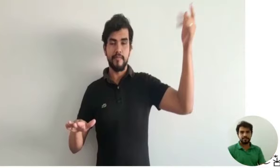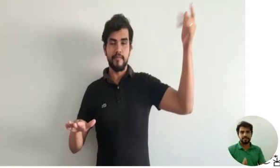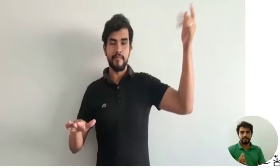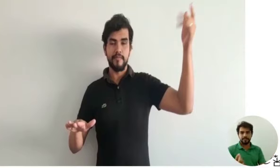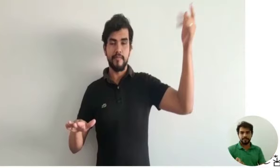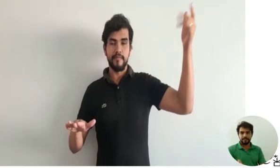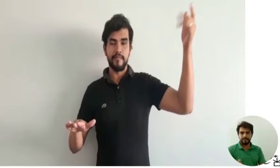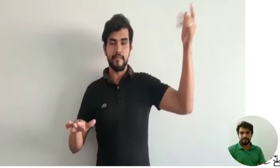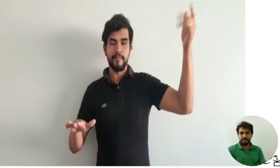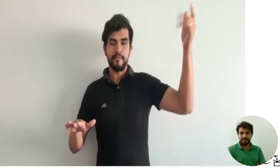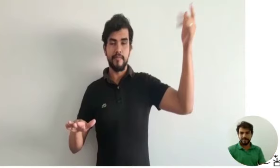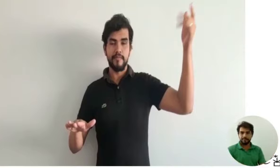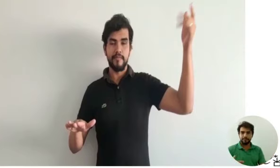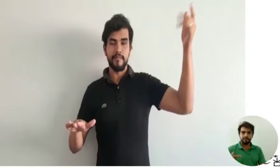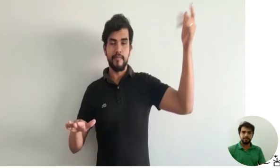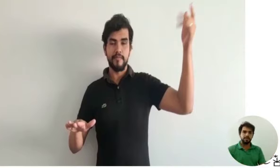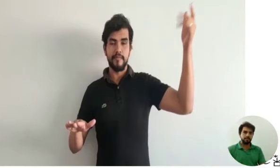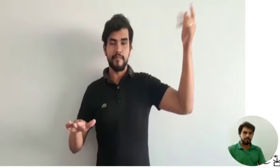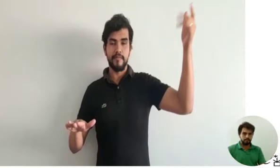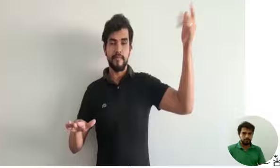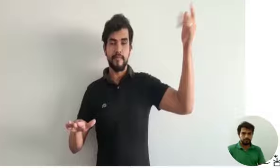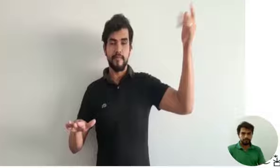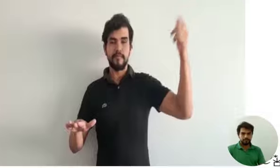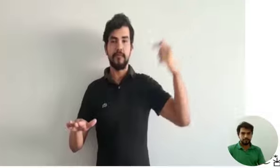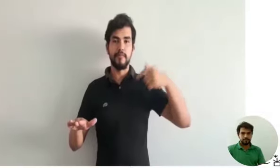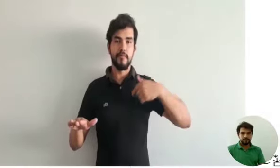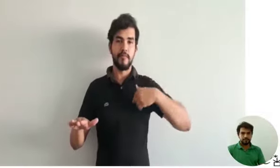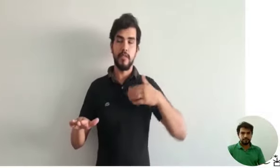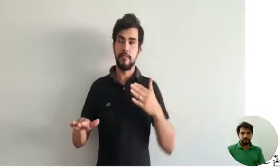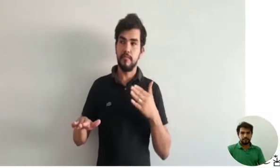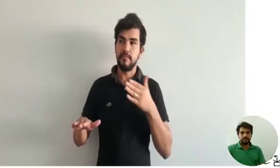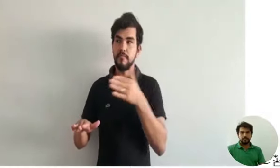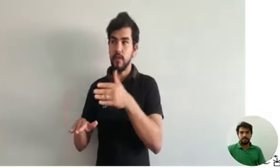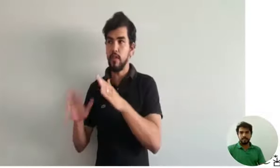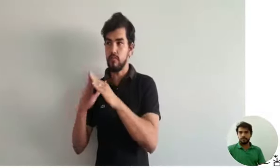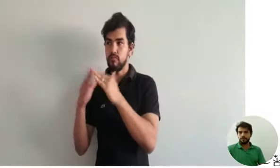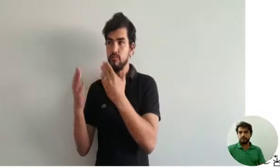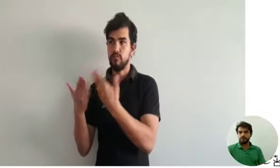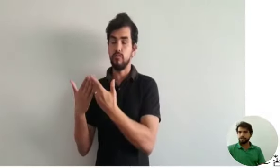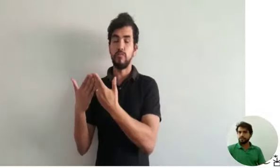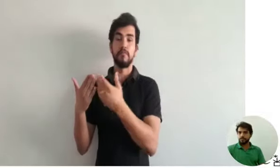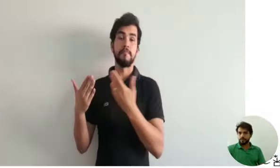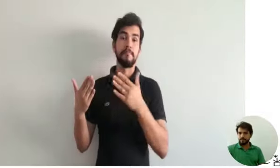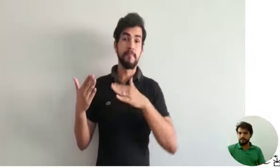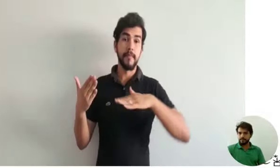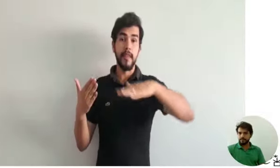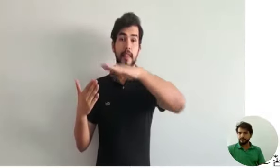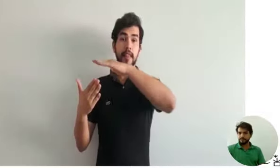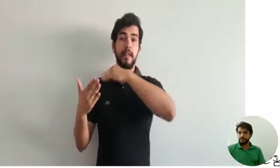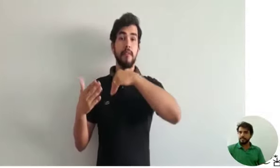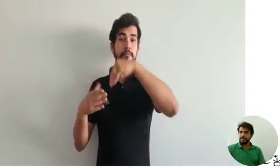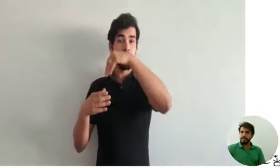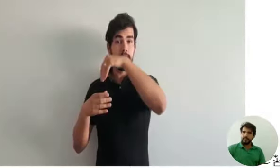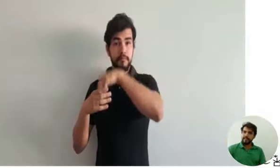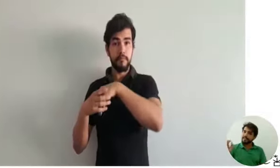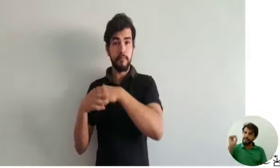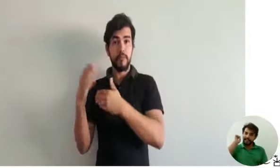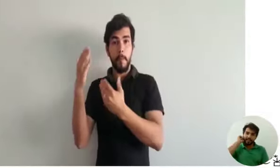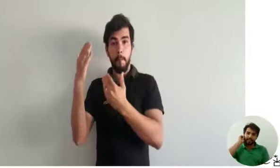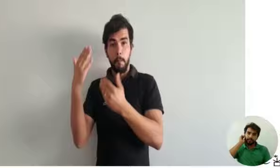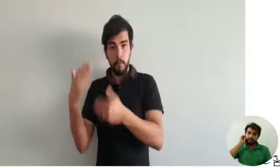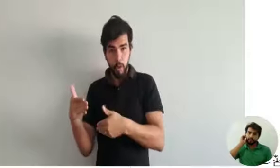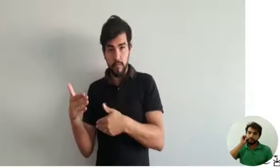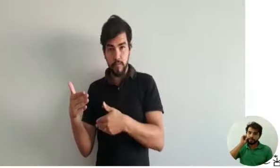para vocês. Ele fez semana posterior, eu vou escola,